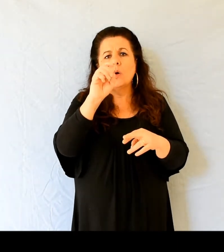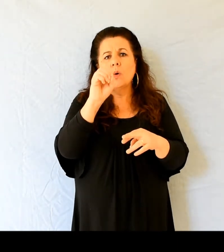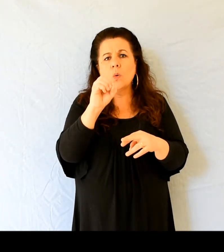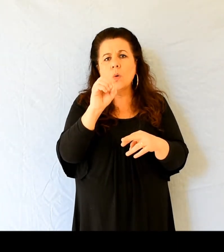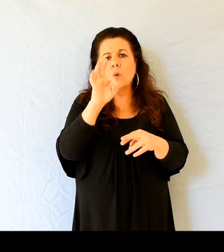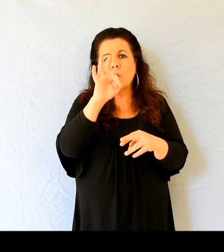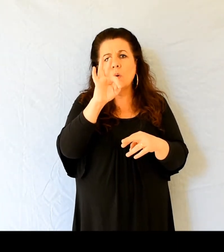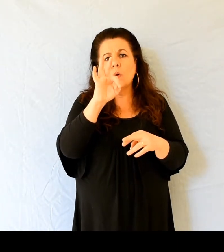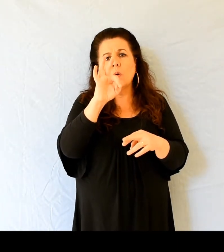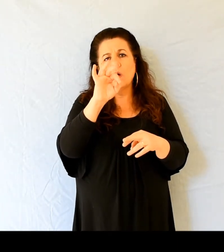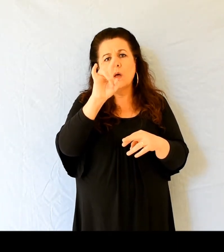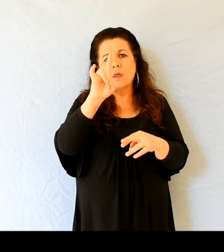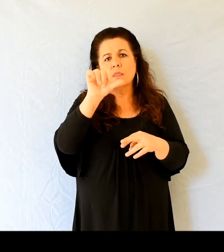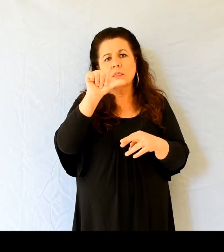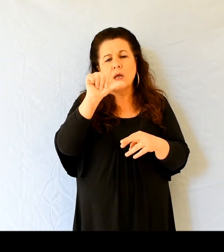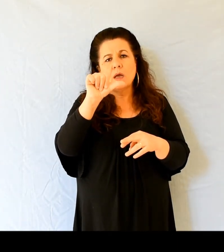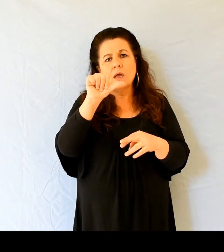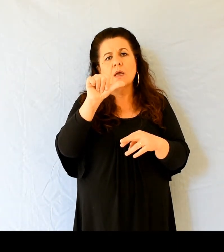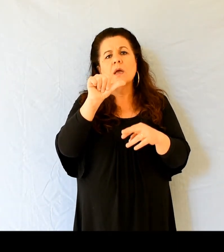du crâne ou calvaire.